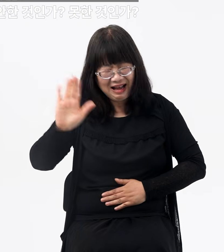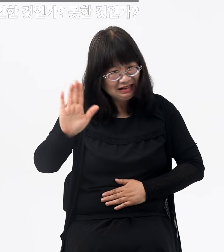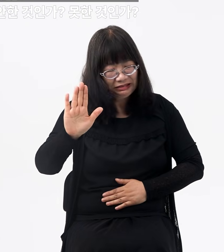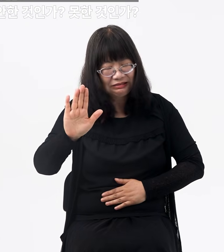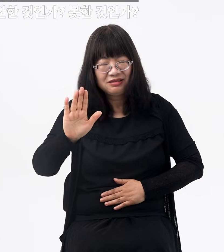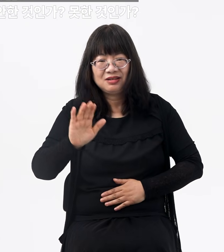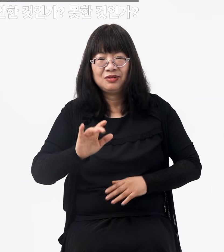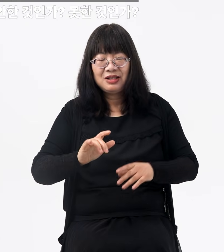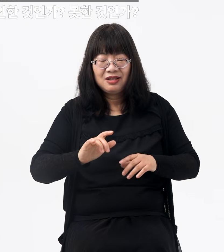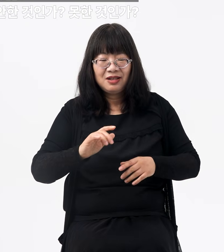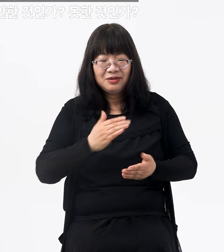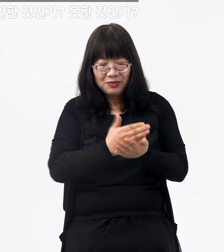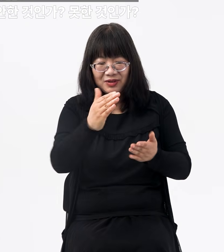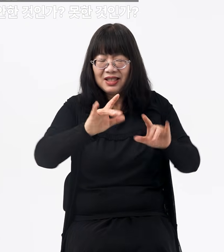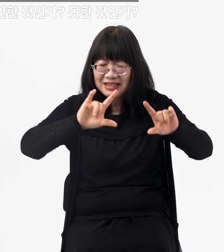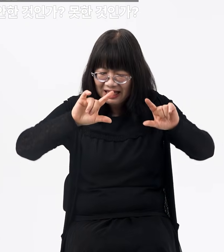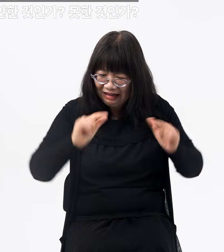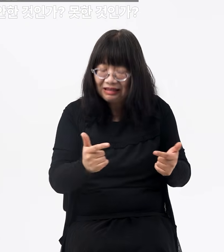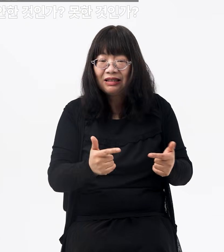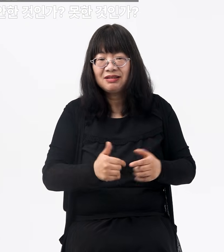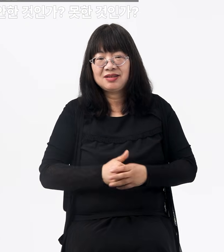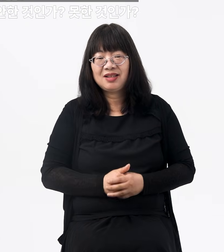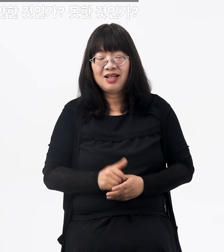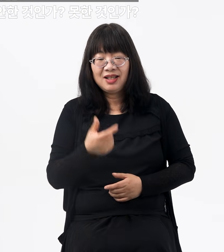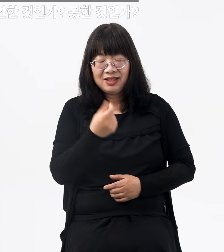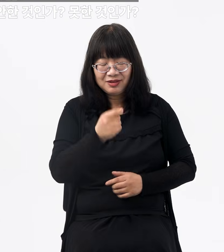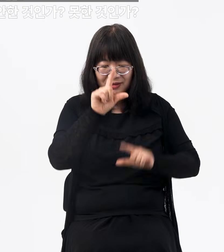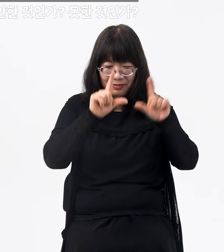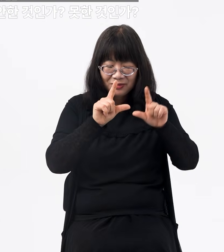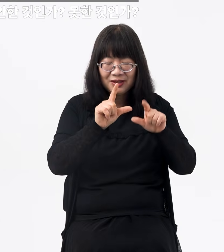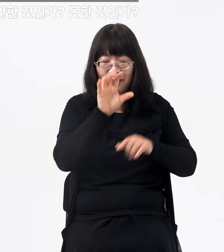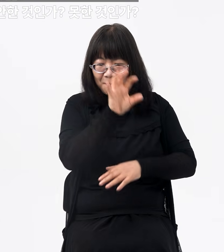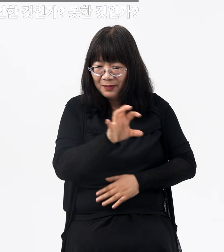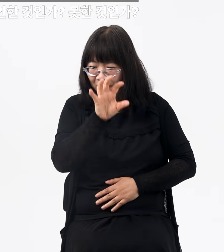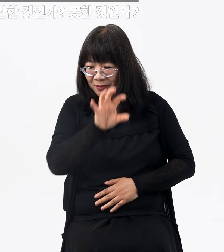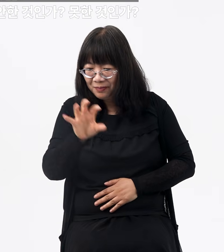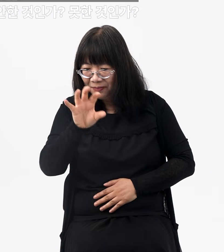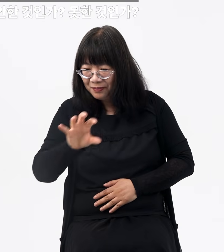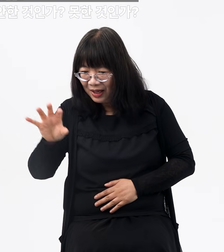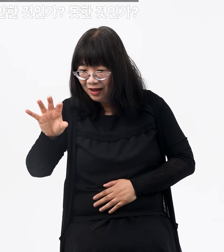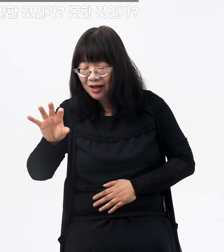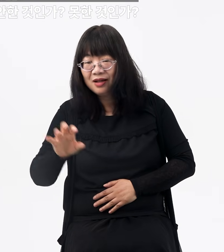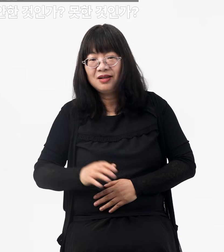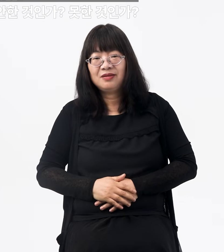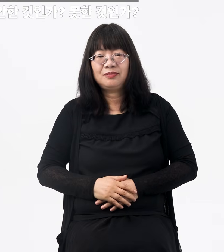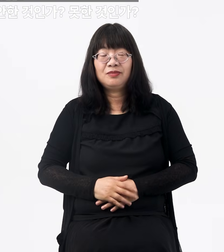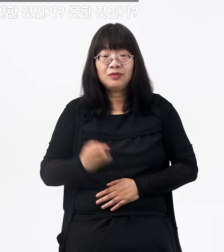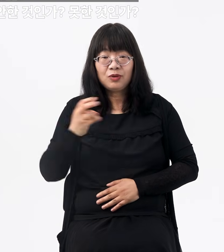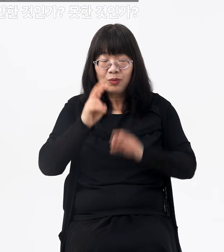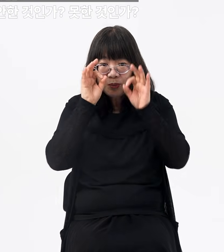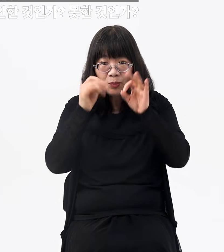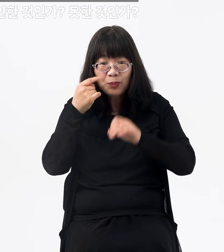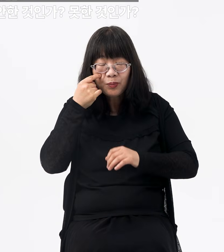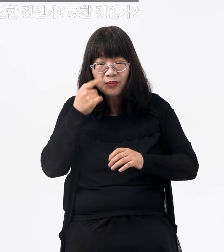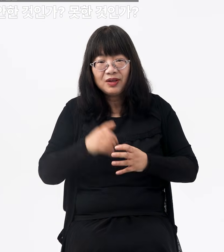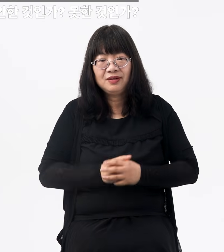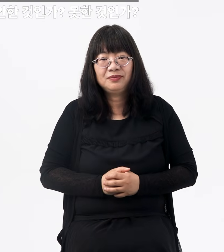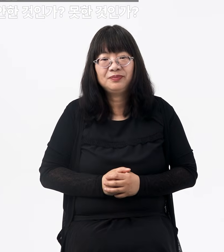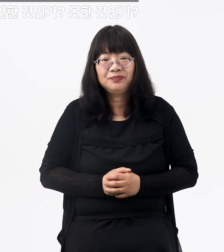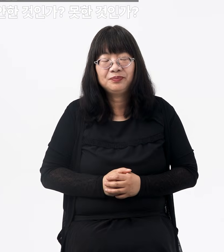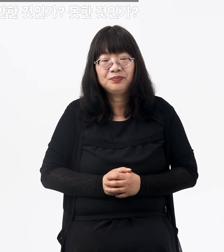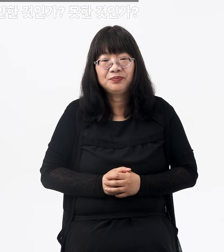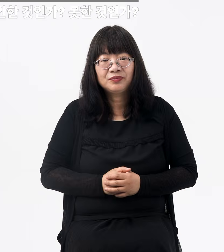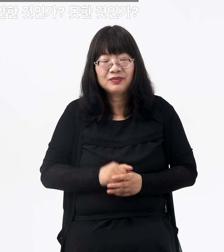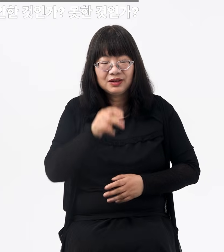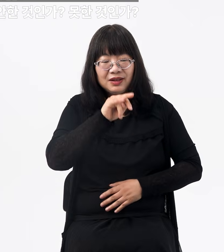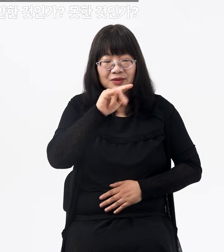쫓아내지 못한 게 아니라 이 패턴이 반복이 돼요. 또 볼까요? 31절. 악셀이 악고 주민과